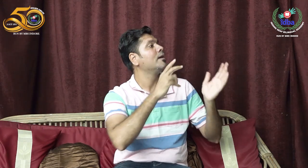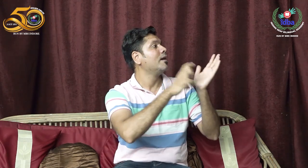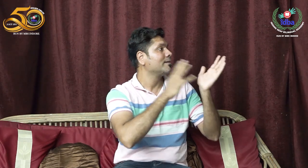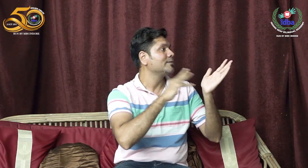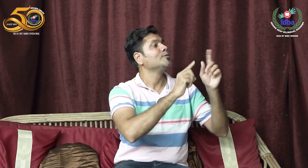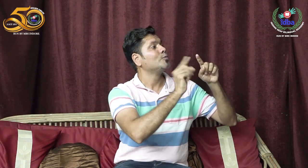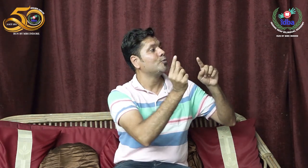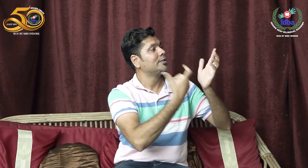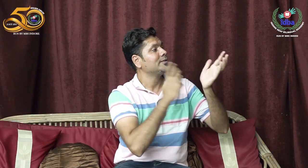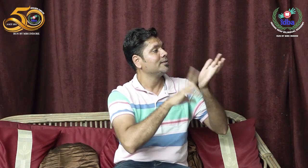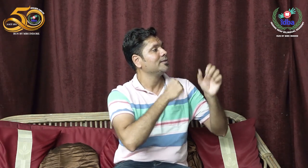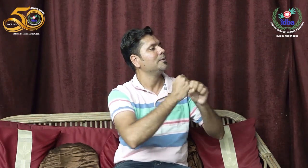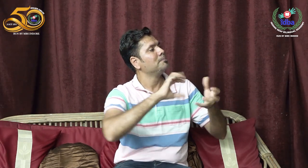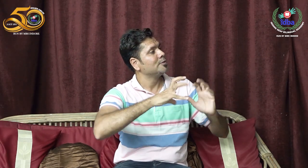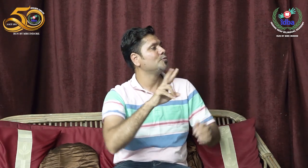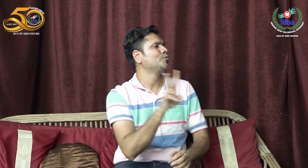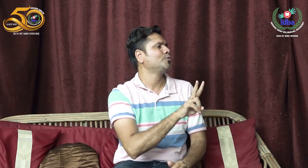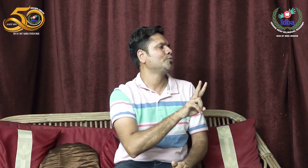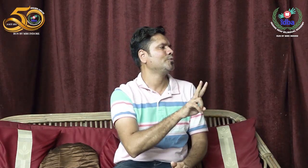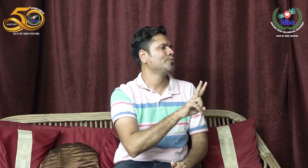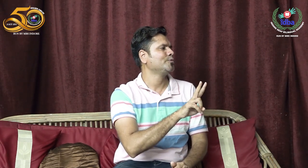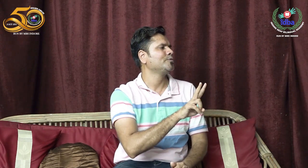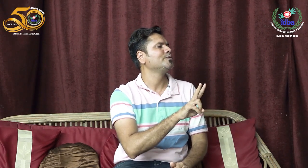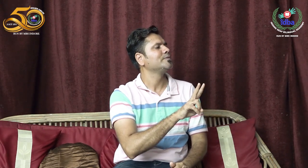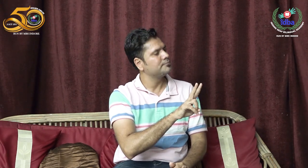का भी कुछ कोर्स किया था। वो ख़त्म होने के बाद